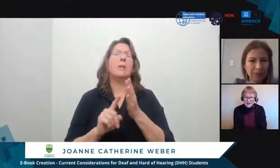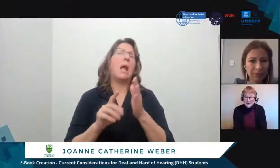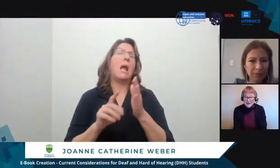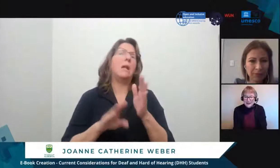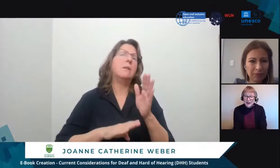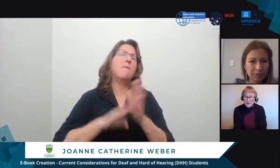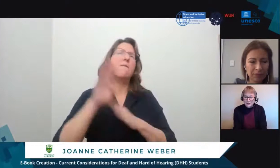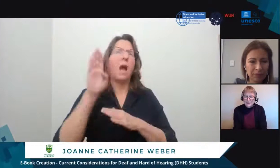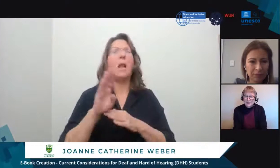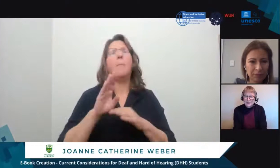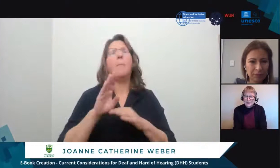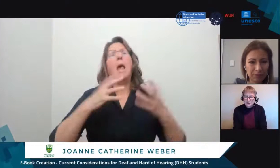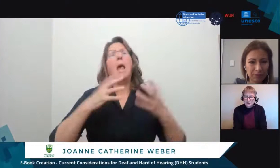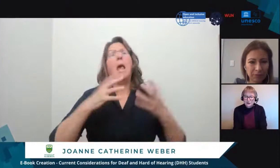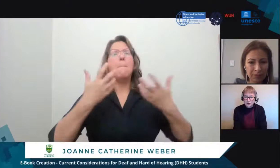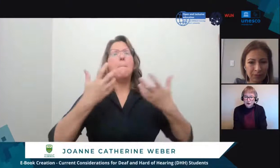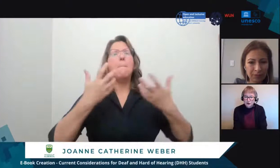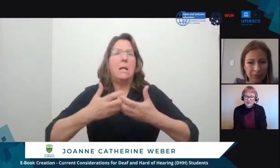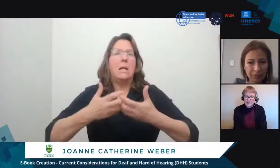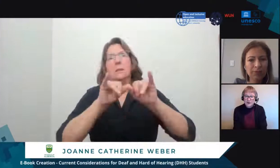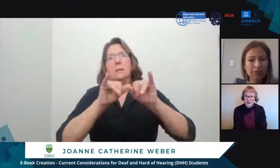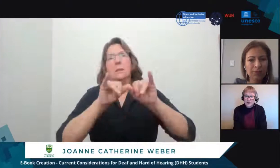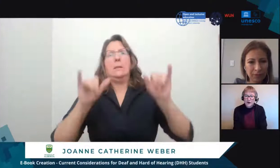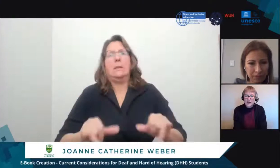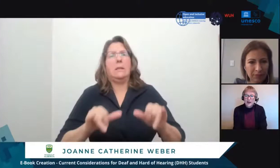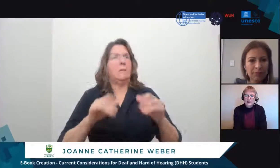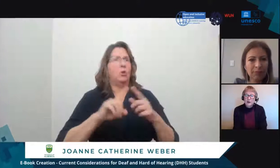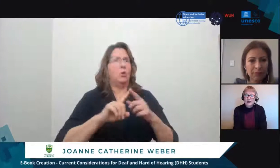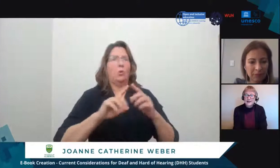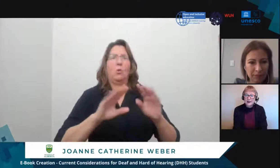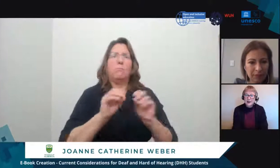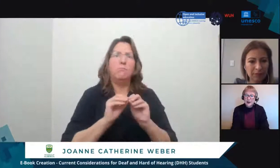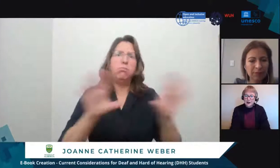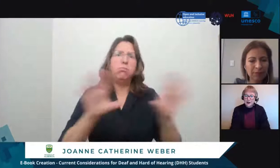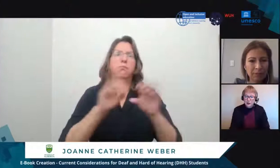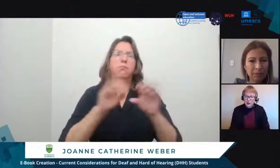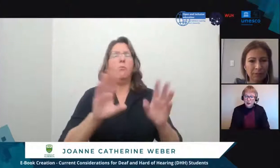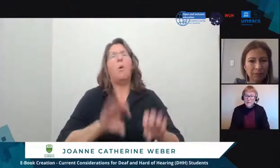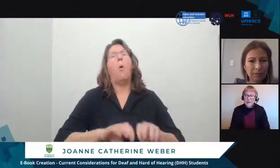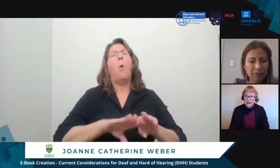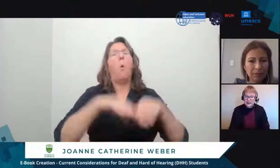Gracias por su participación.